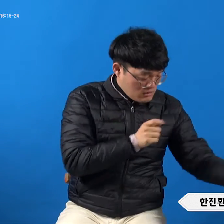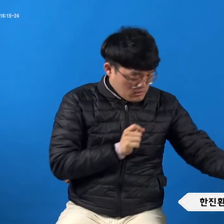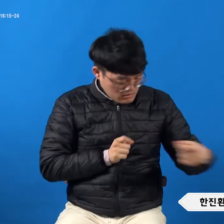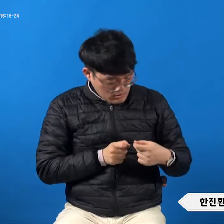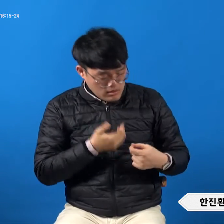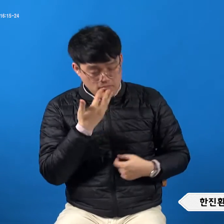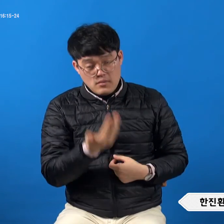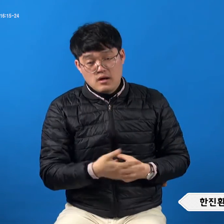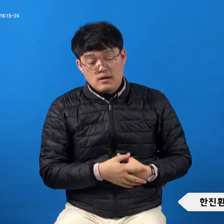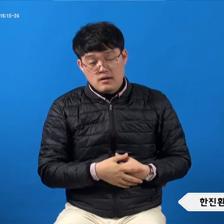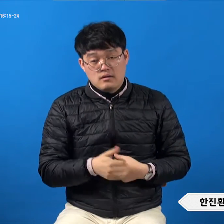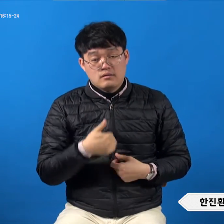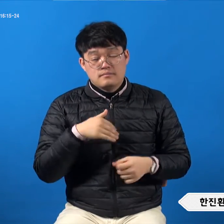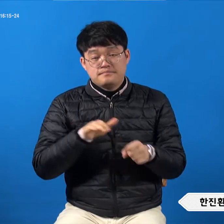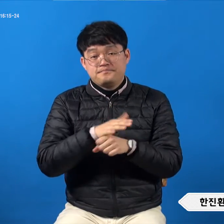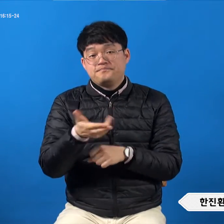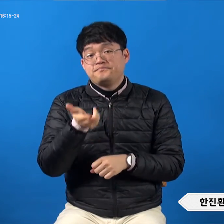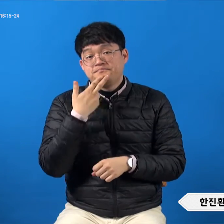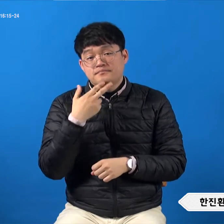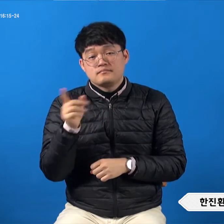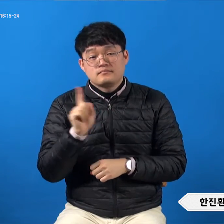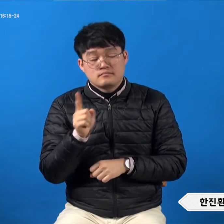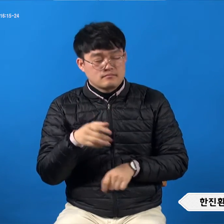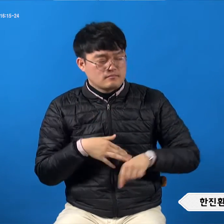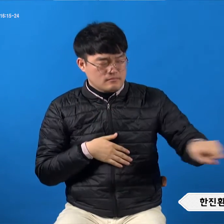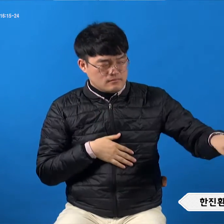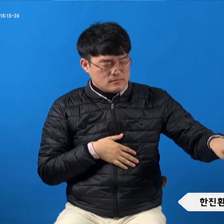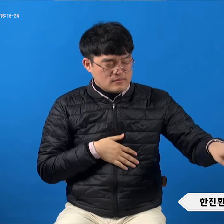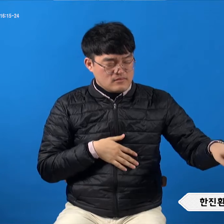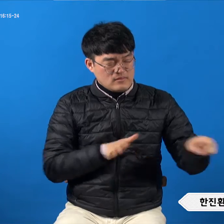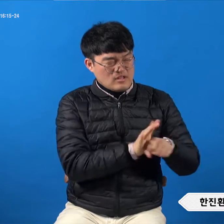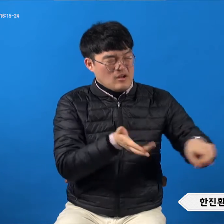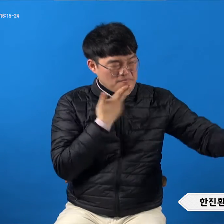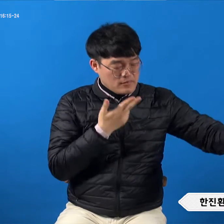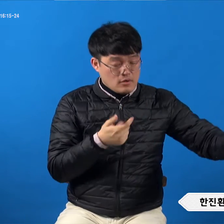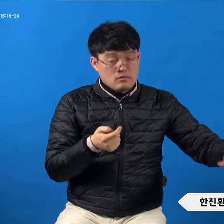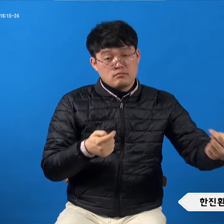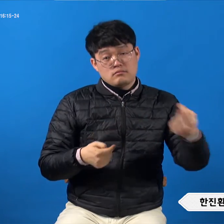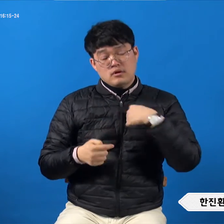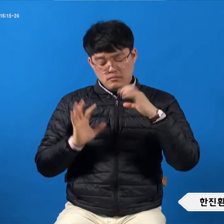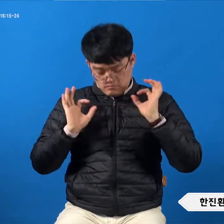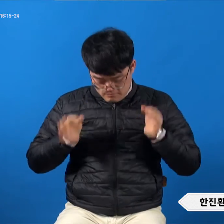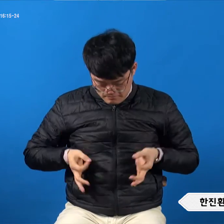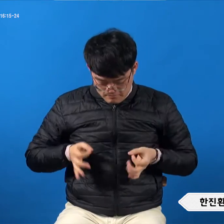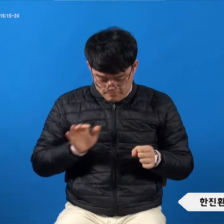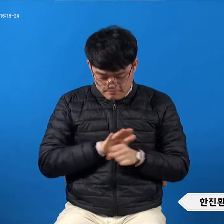그렇습니다. 사랑이 없는 것은 저 사람들이 아니라 당신입니다.